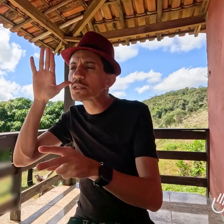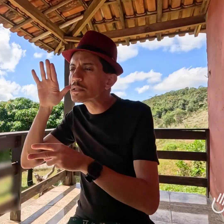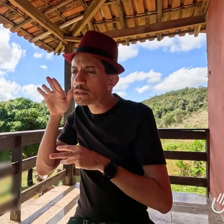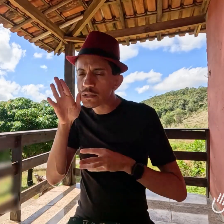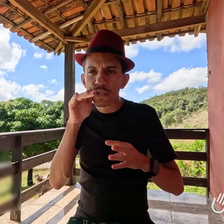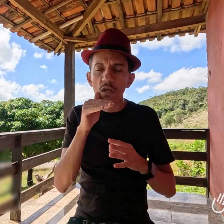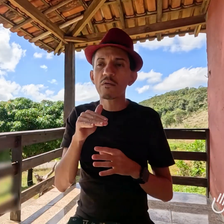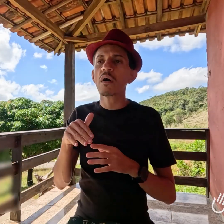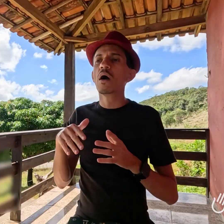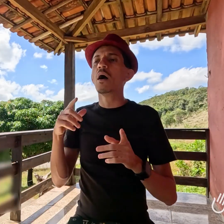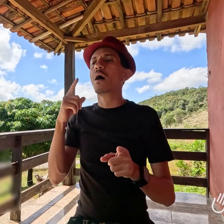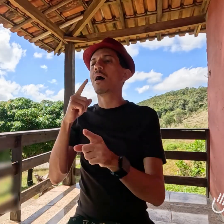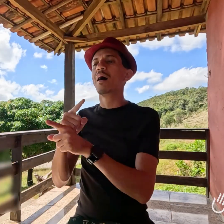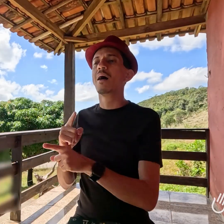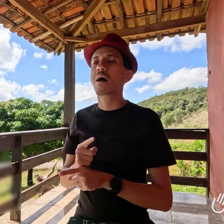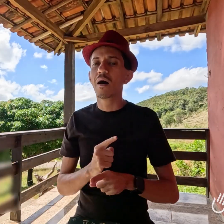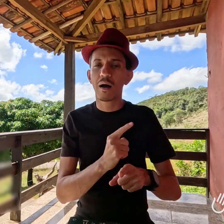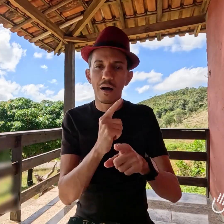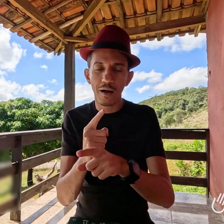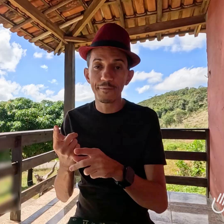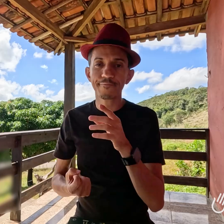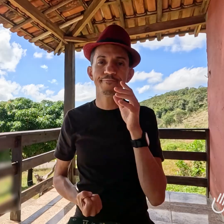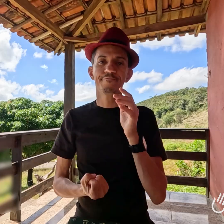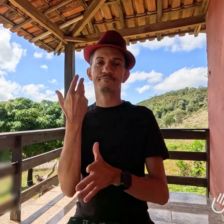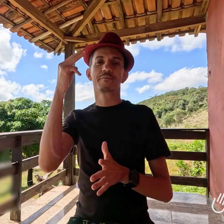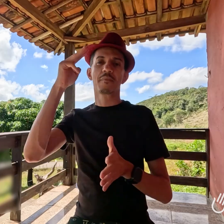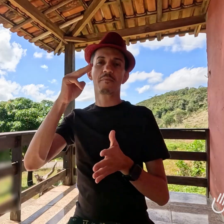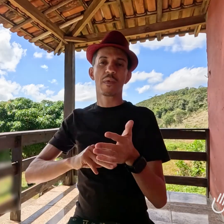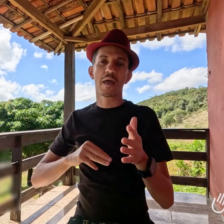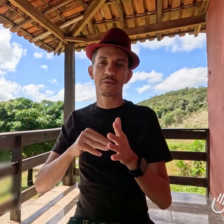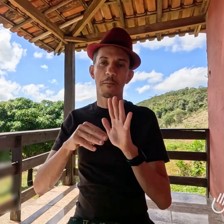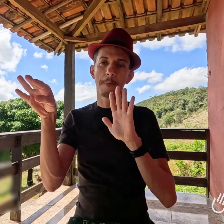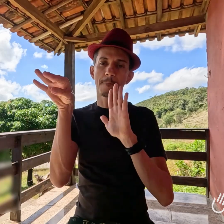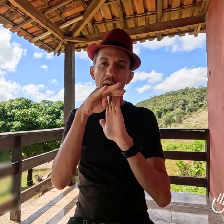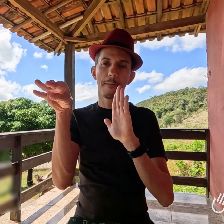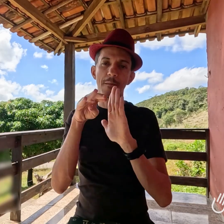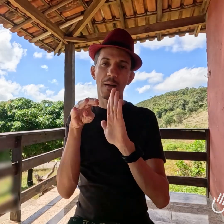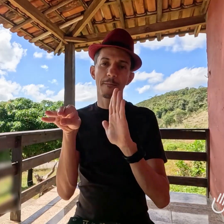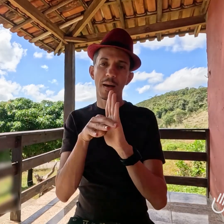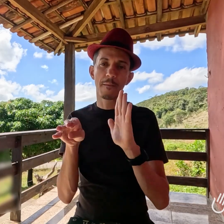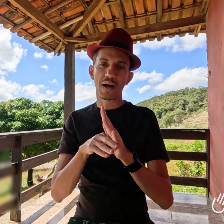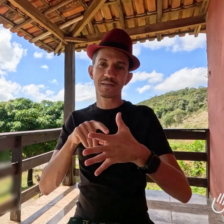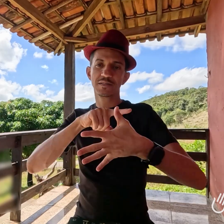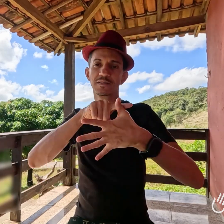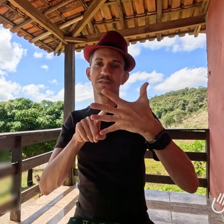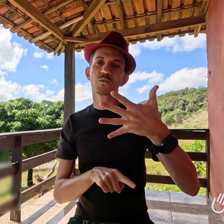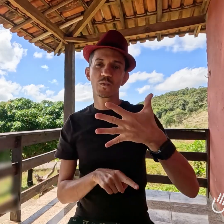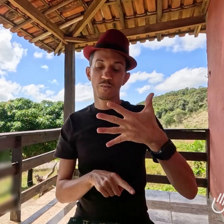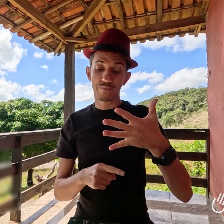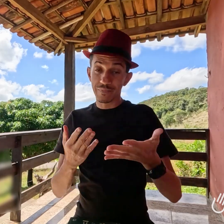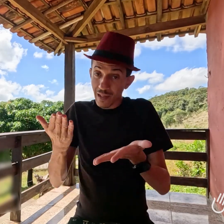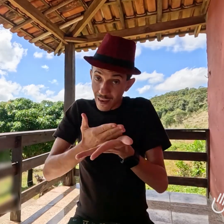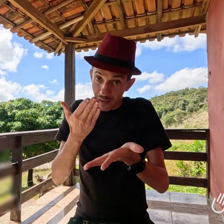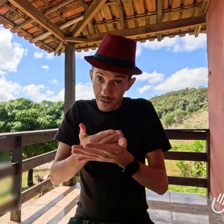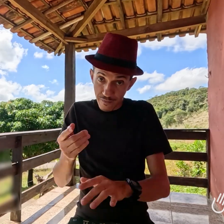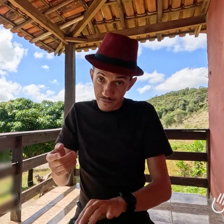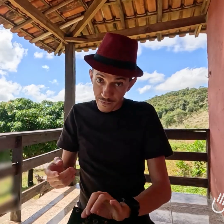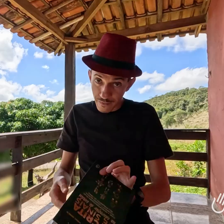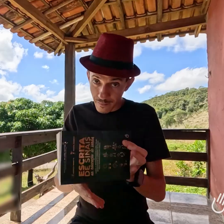de análise, para entender realmente o porquê, quais eram os princípios fundamentais. E nós organizamos